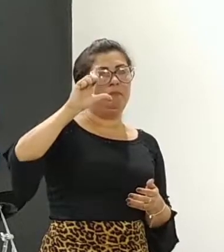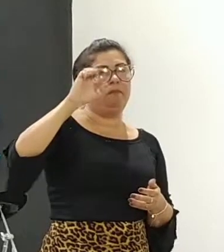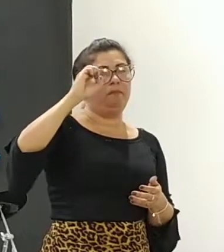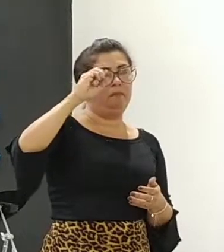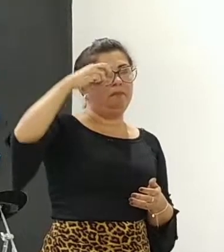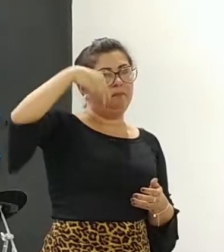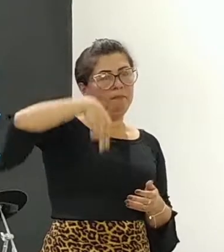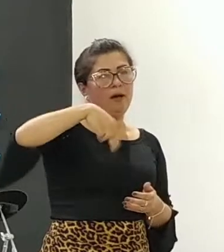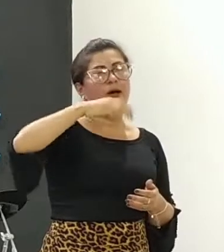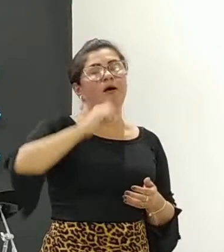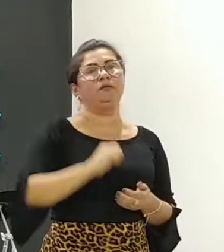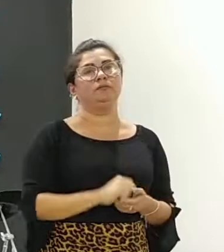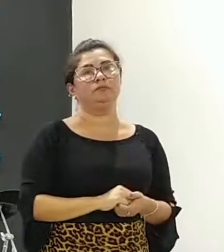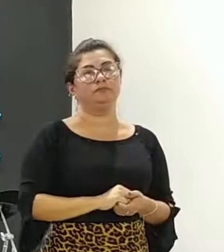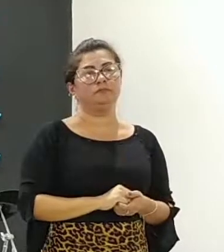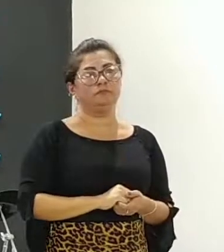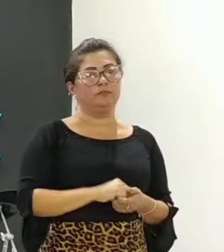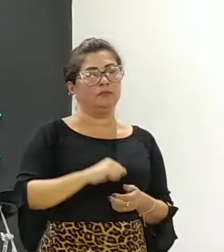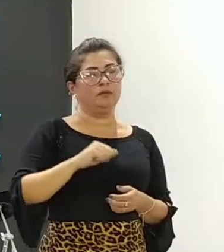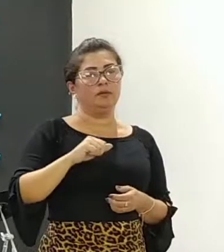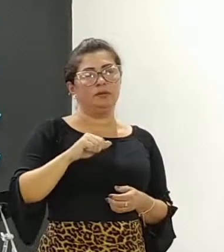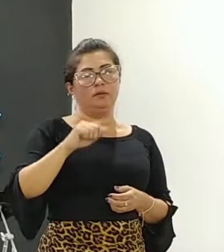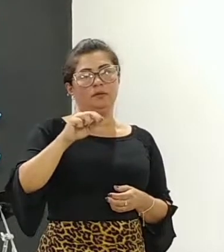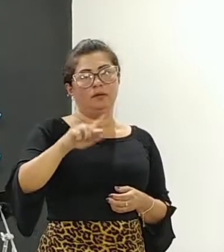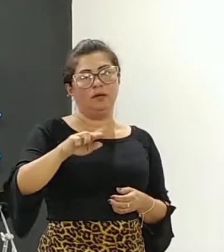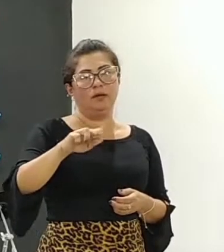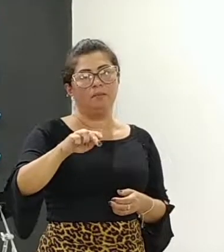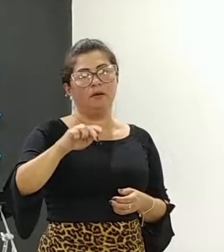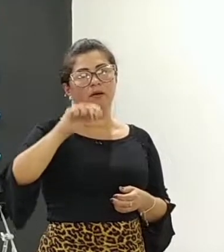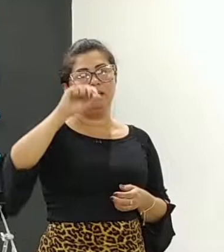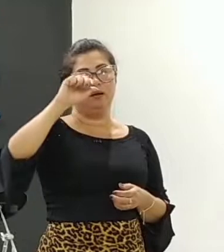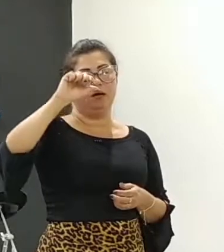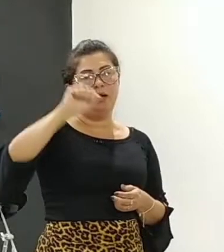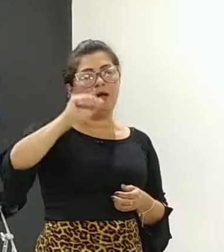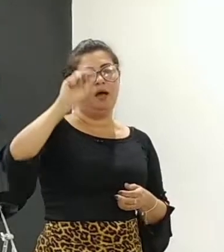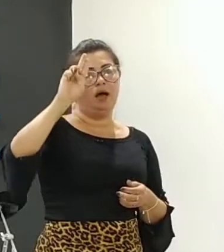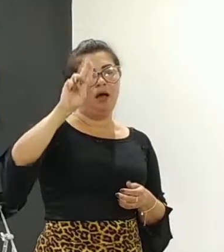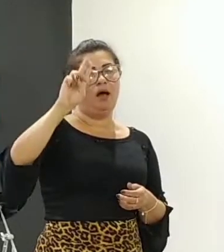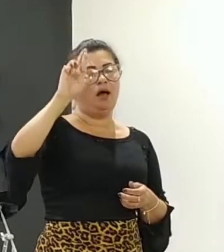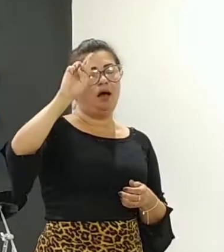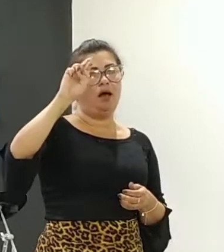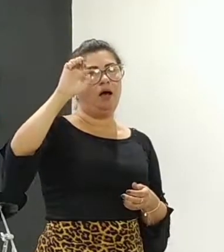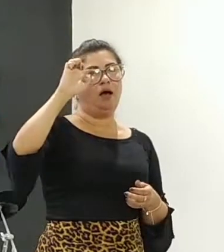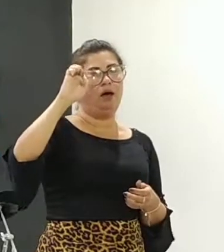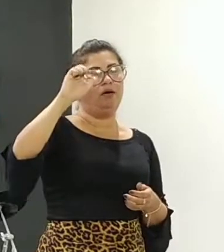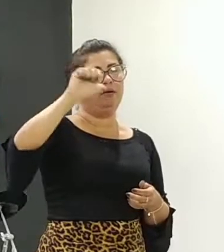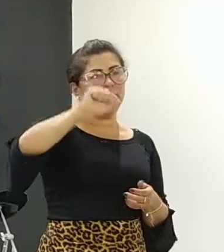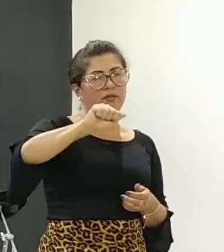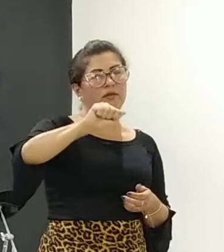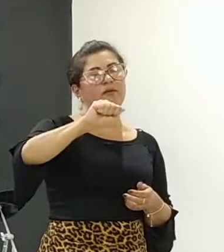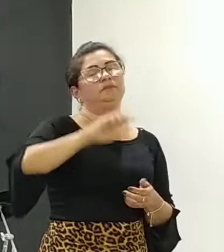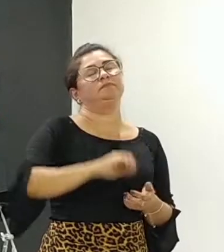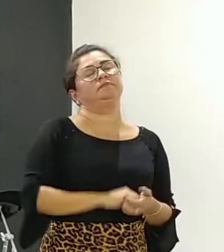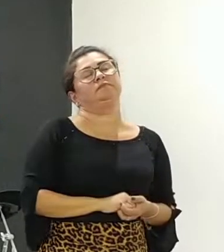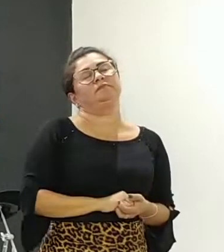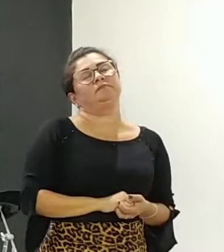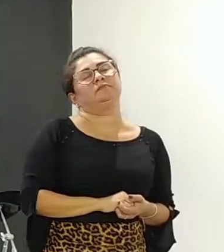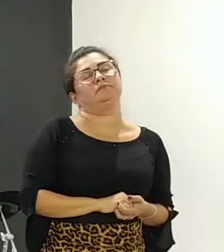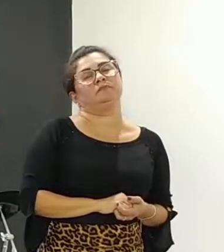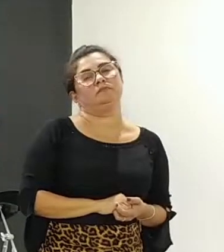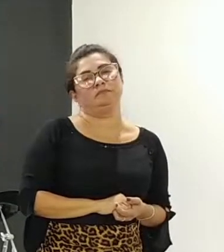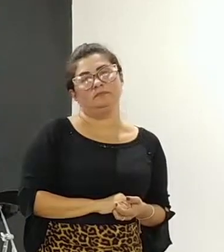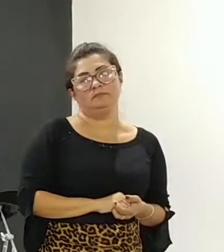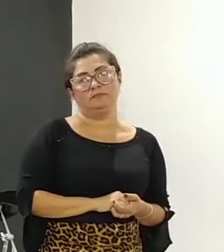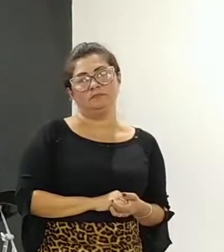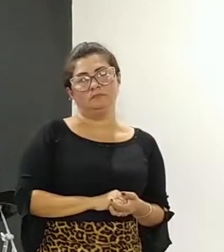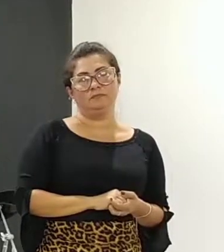conosco hoje. A nossa irmã, esqueci o nome da irmã, a irmã Áurea visita a gente também nessa noite. A jovenzinha,